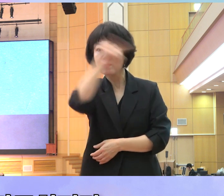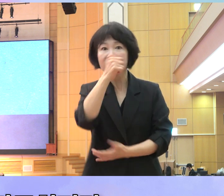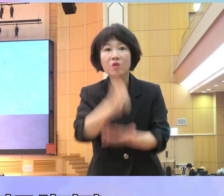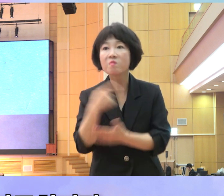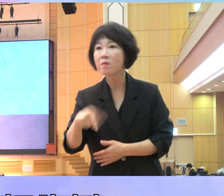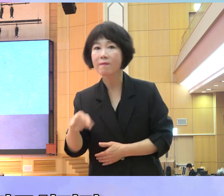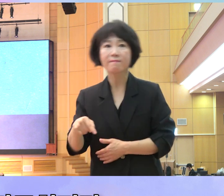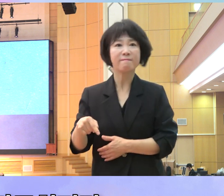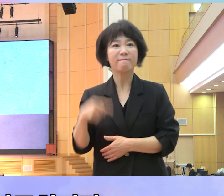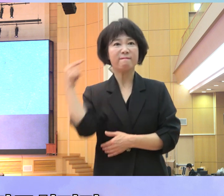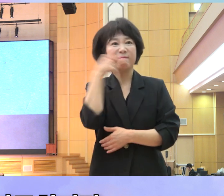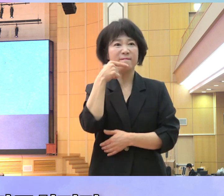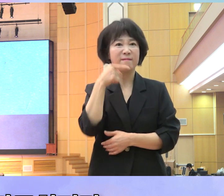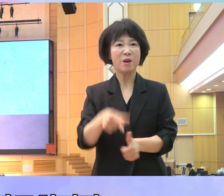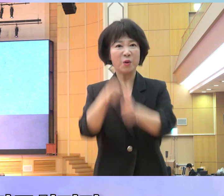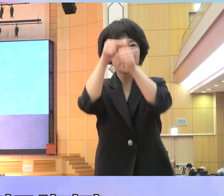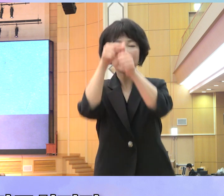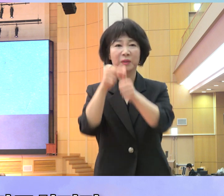여러분,